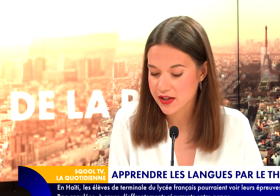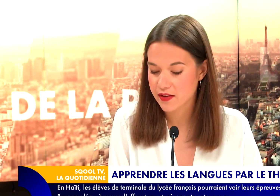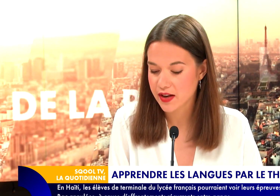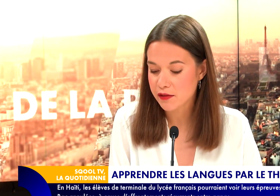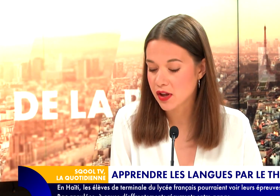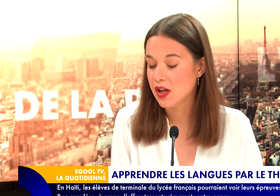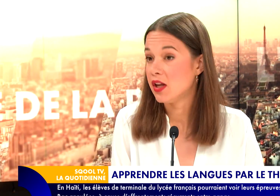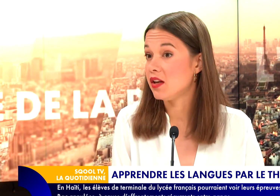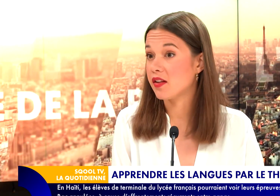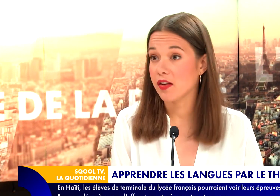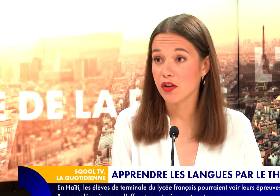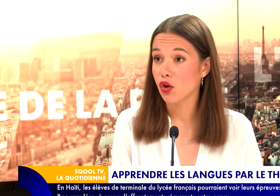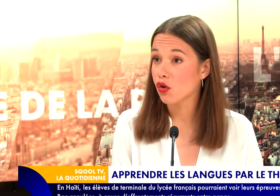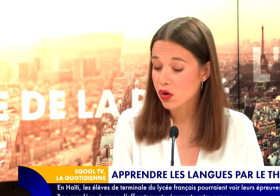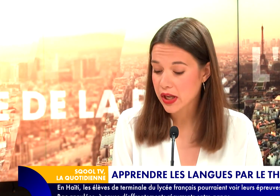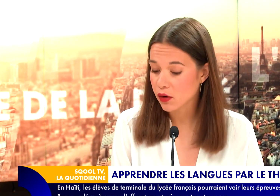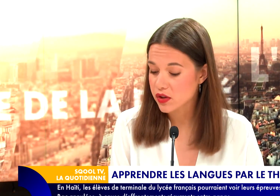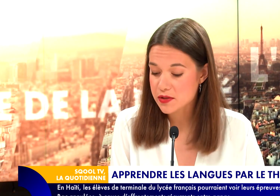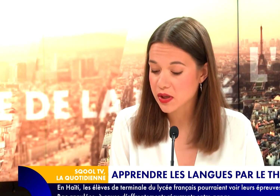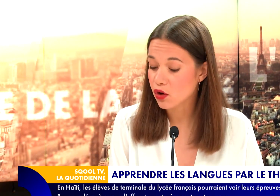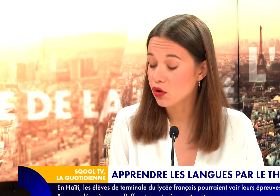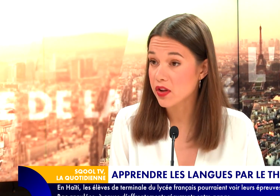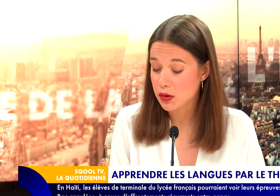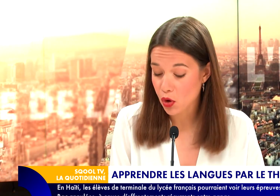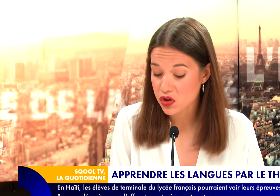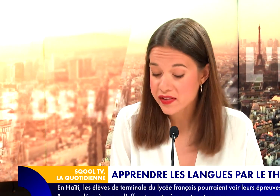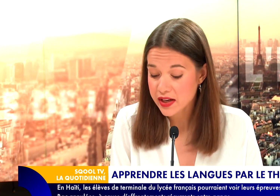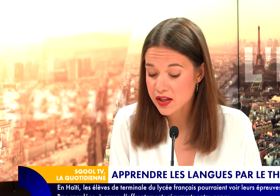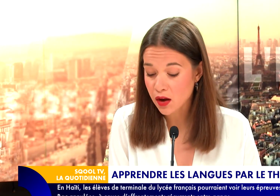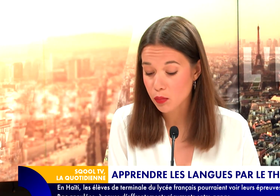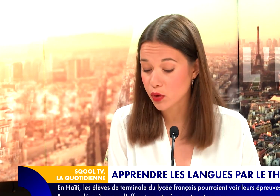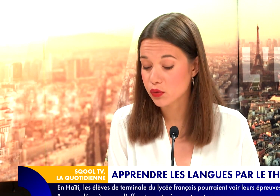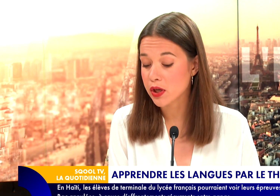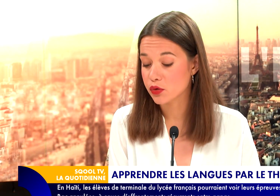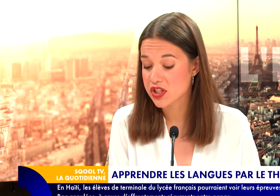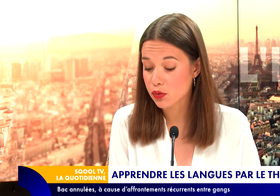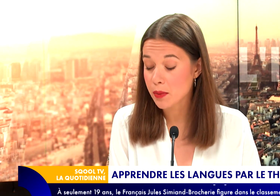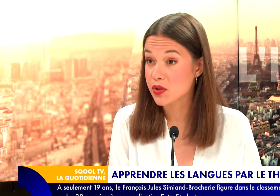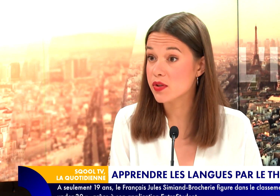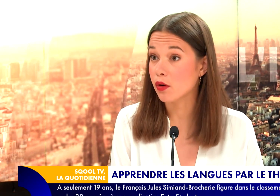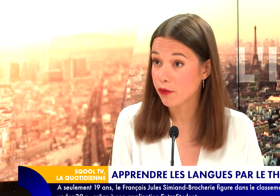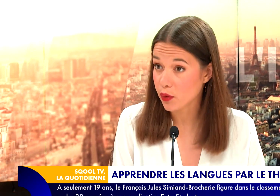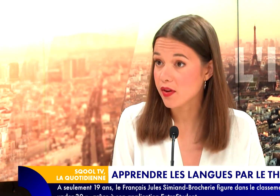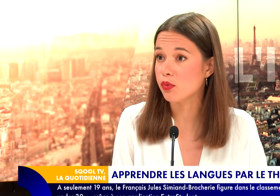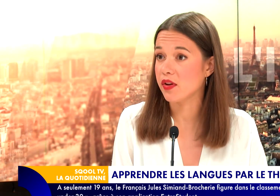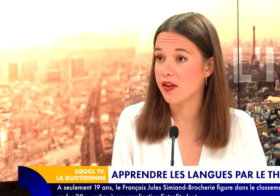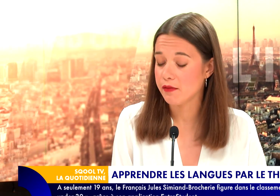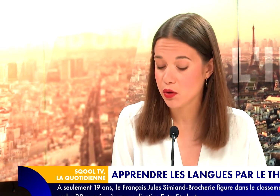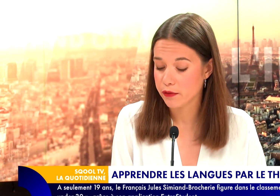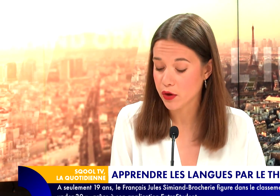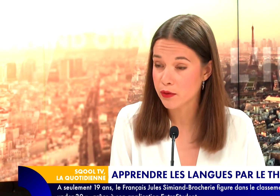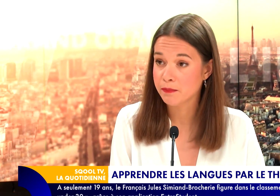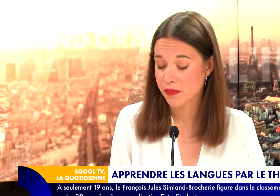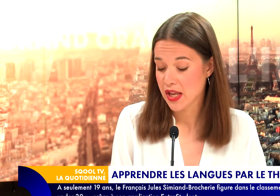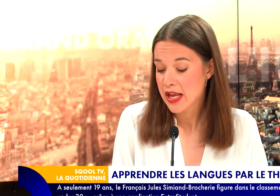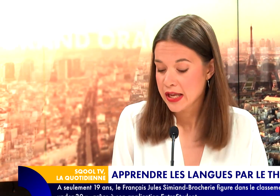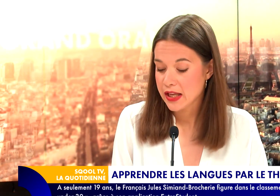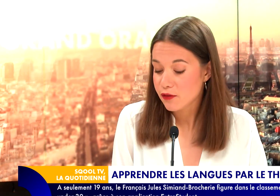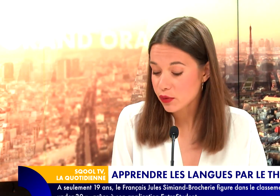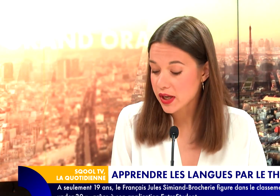avec les élèves. Ils interviennent en anglais, en espagnol, en allemand, en italien, en portugais, en chinois, mais aussi en français pour les élèves allophones. Et ils font